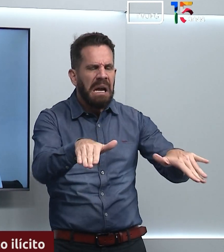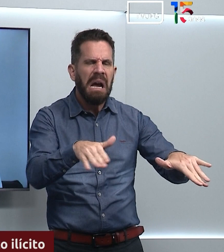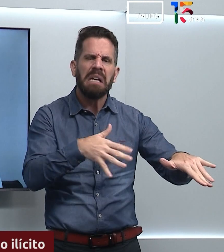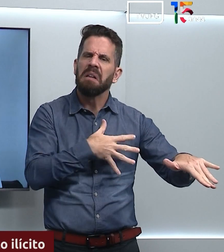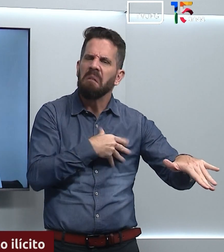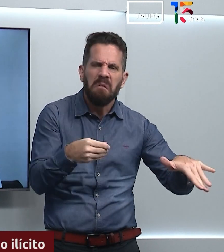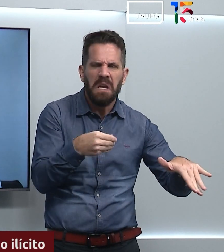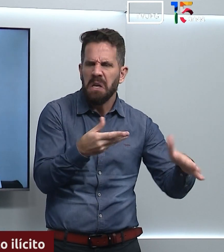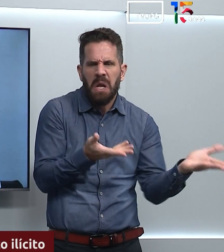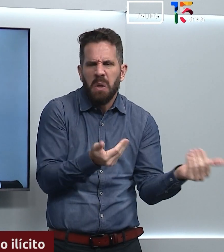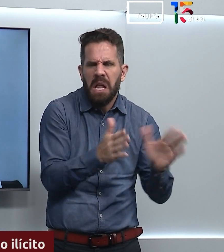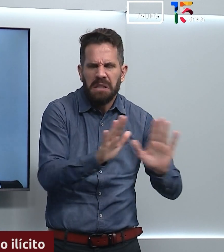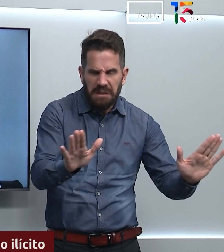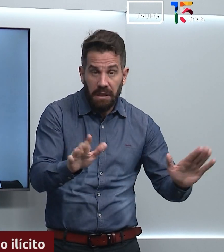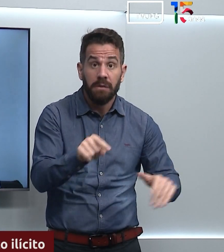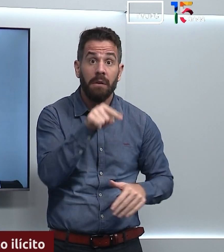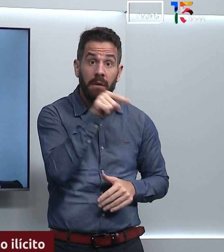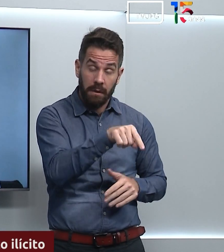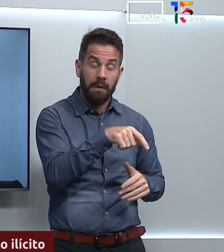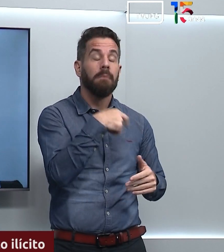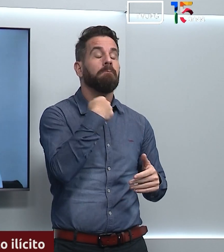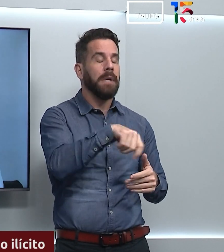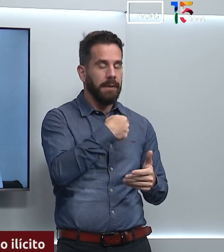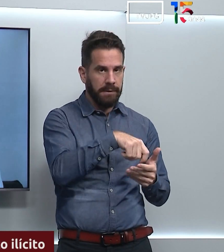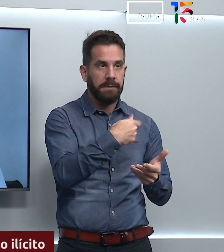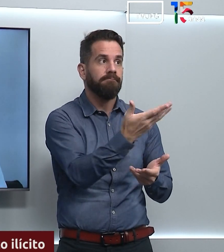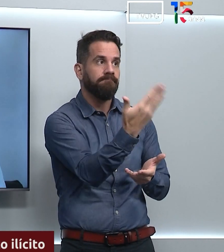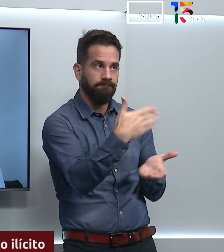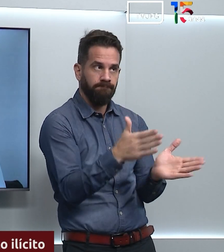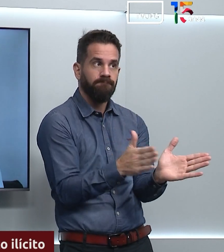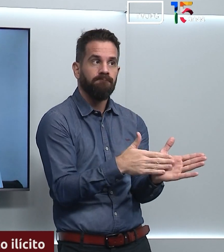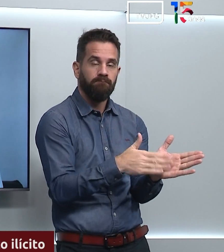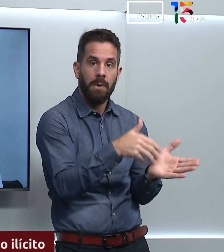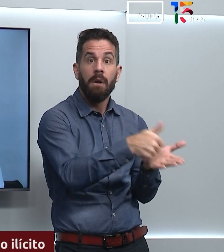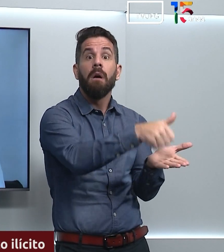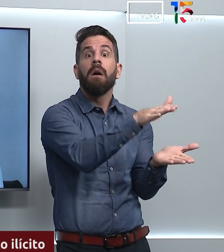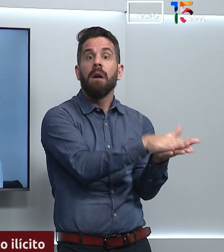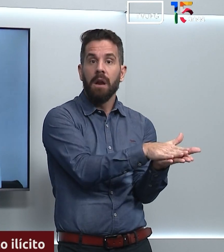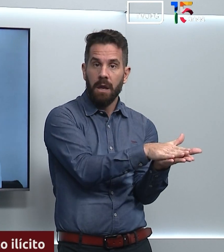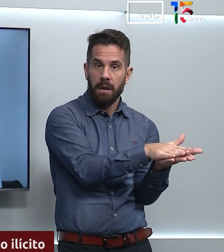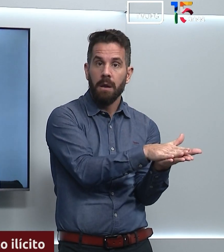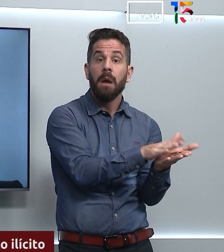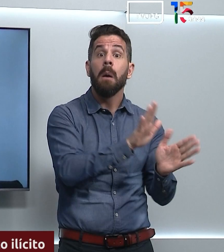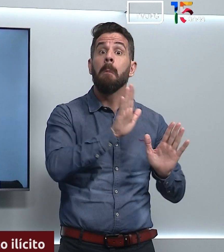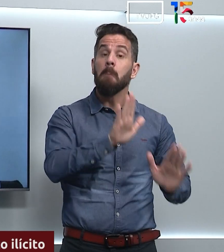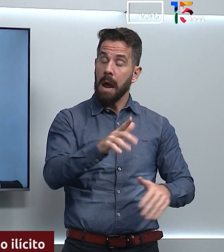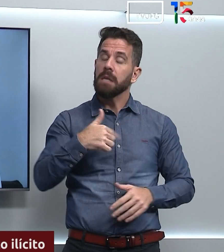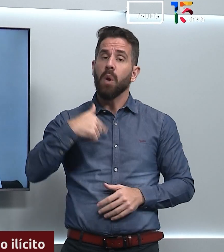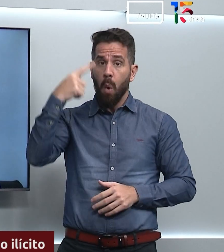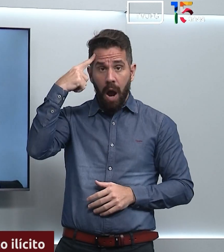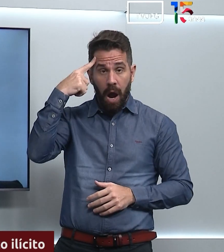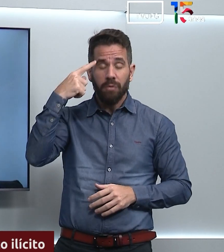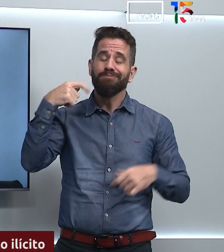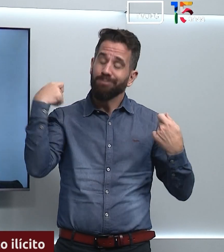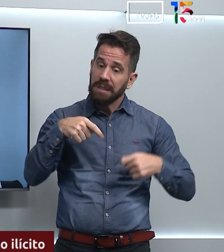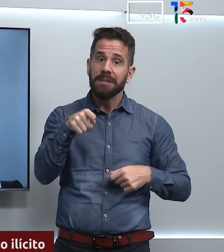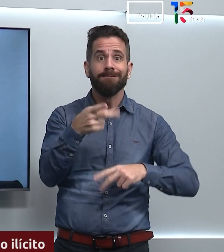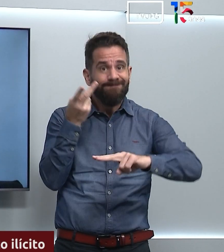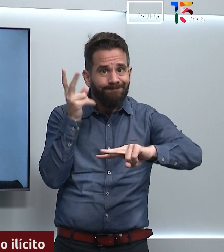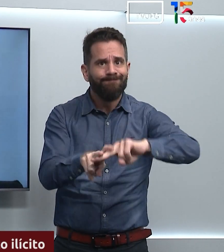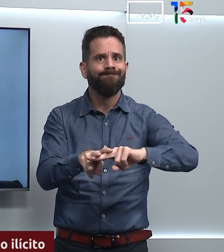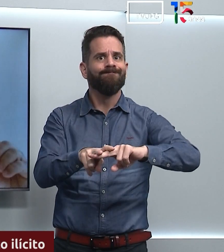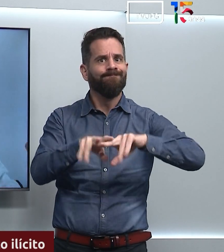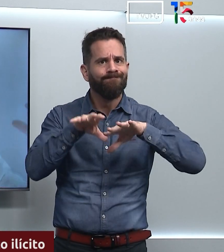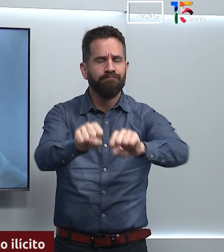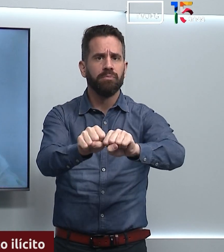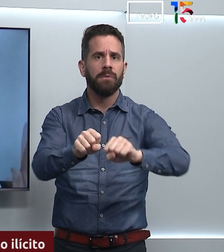que esse pai, essa mãe ou esse responsável legal ainda pagasse uma pena, ele fosse preso, de repente. Então, por quê? Porque